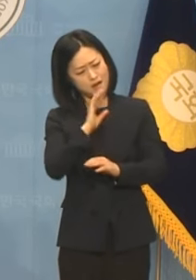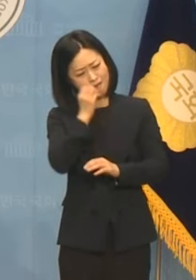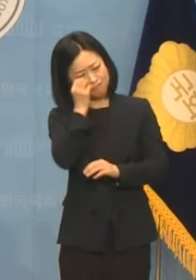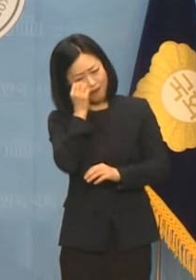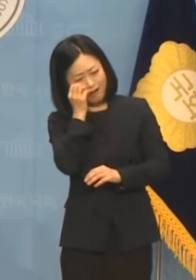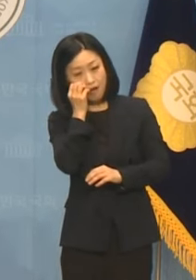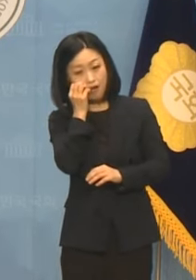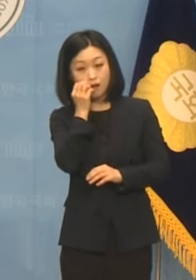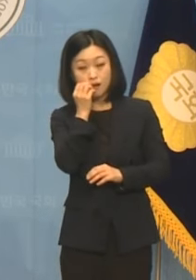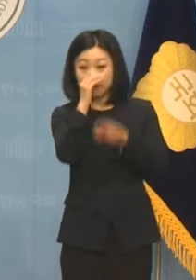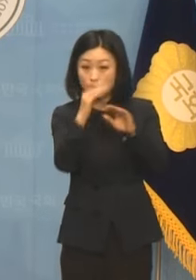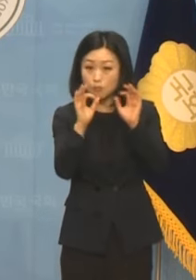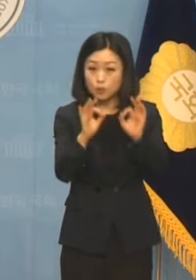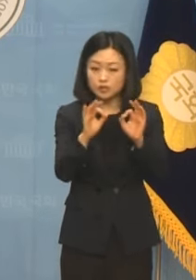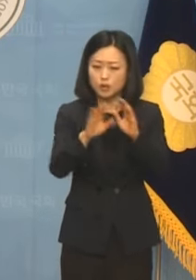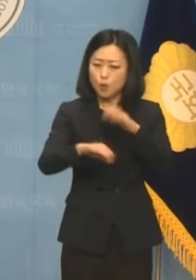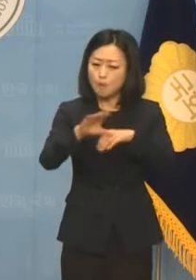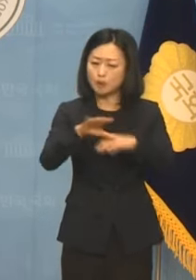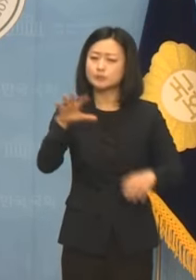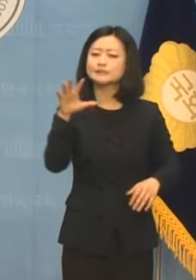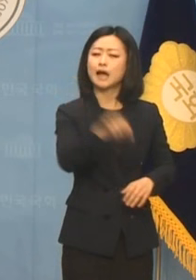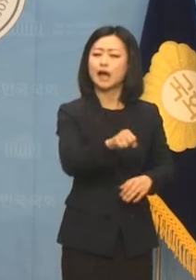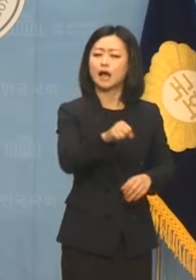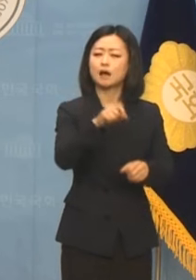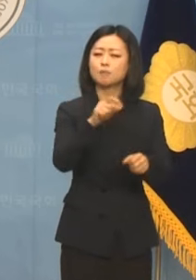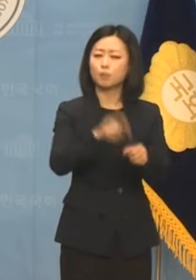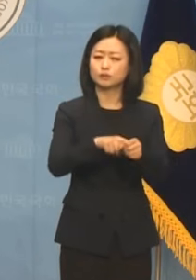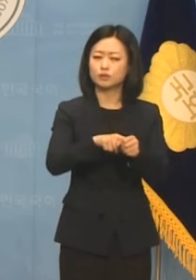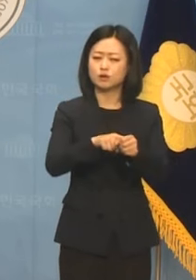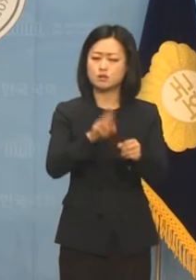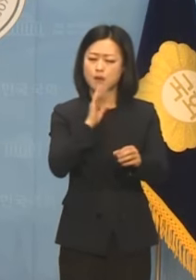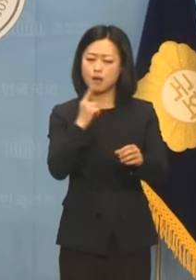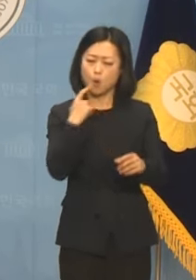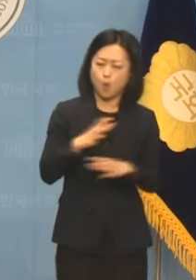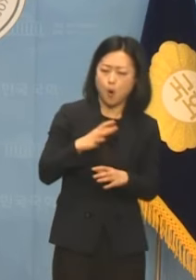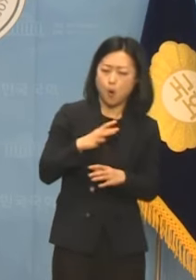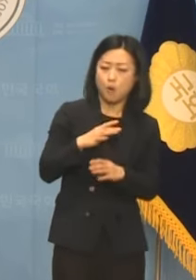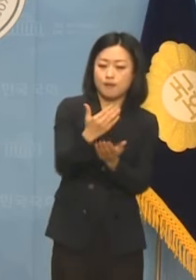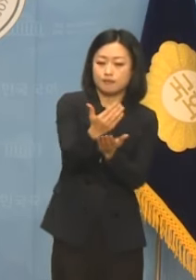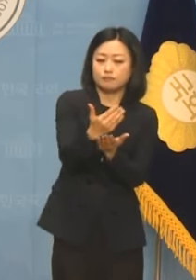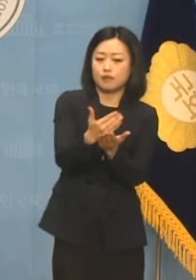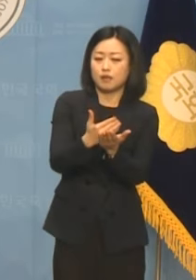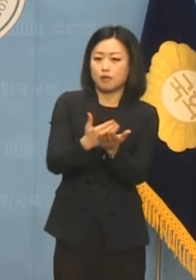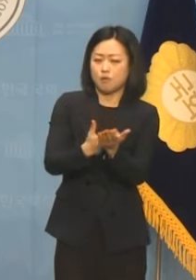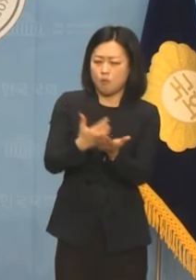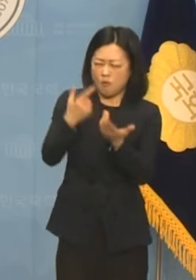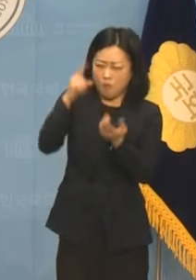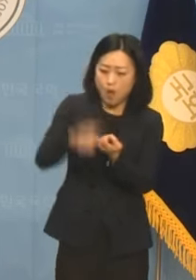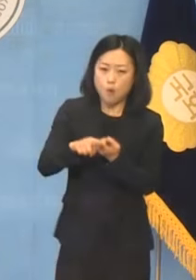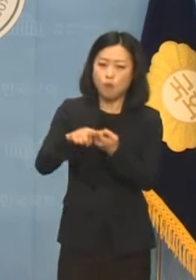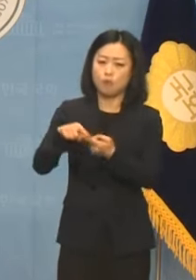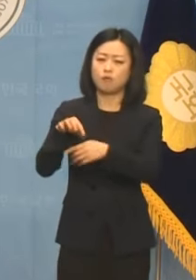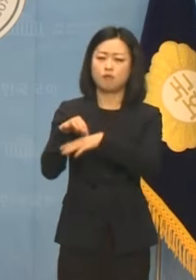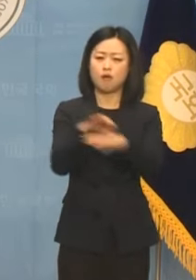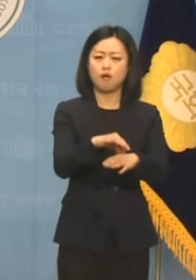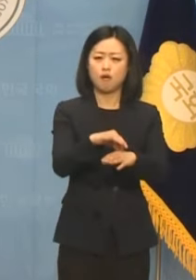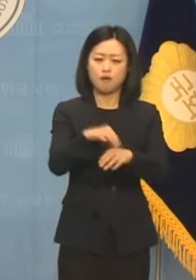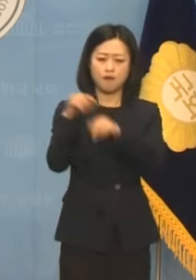과정들이 공영 방송을 장악하기 위한 공포스러운 문건의 시나리오였다 것이 확인된